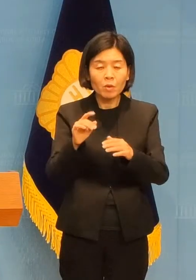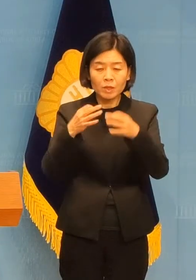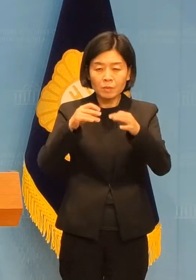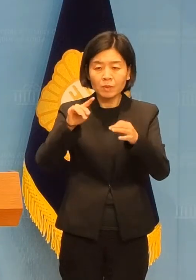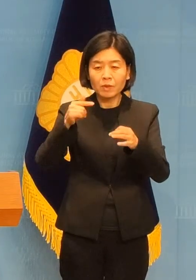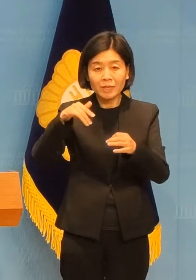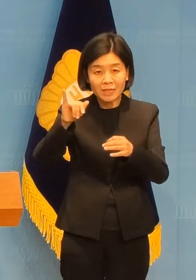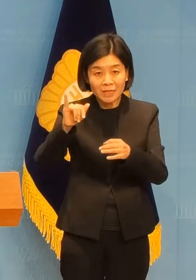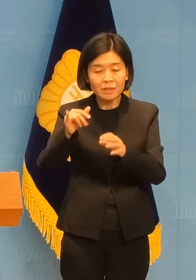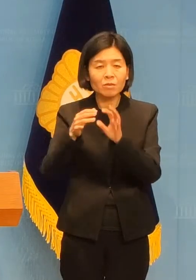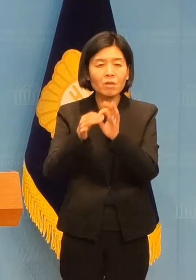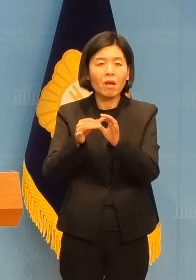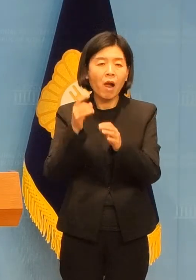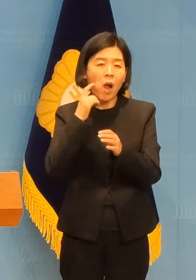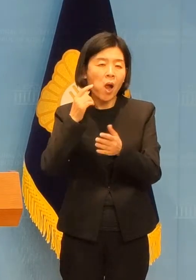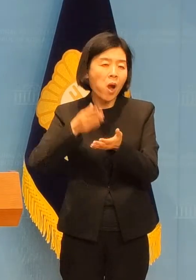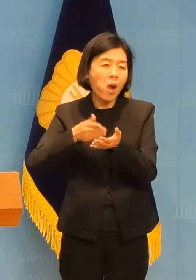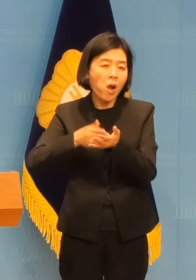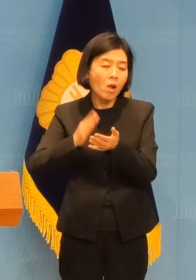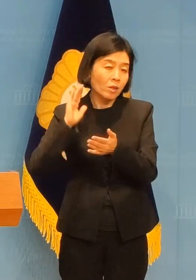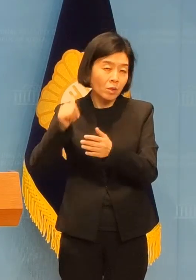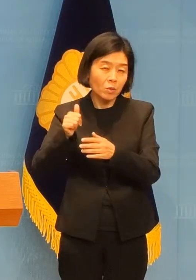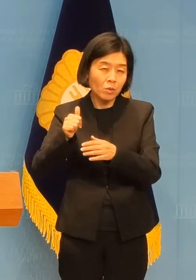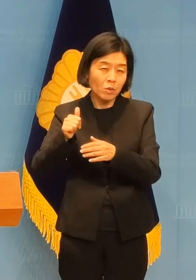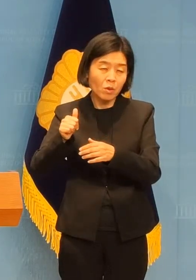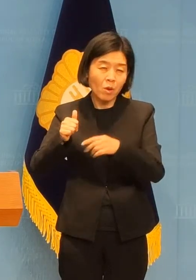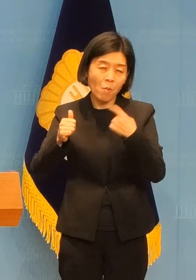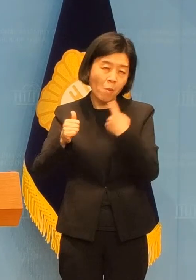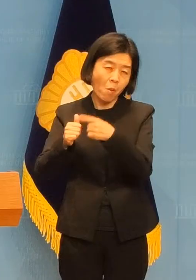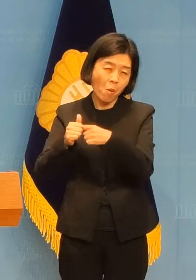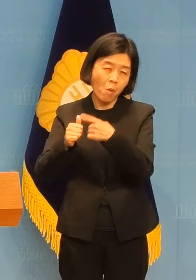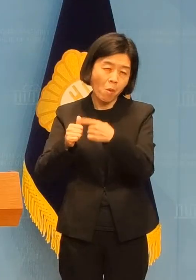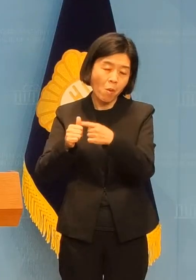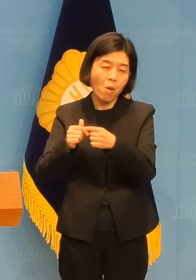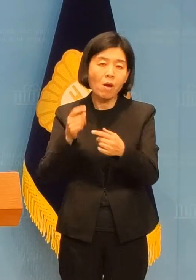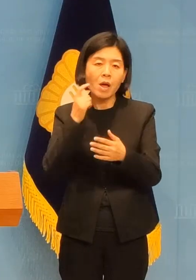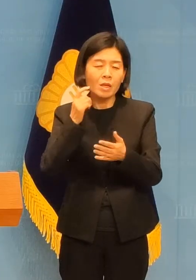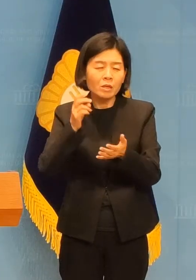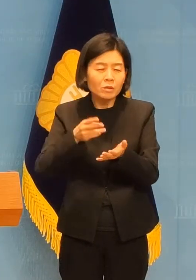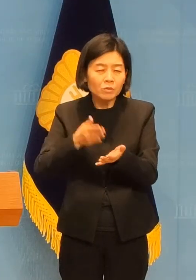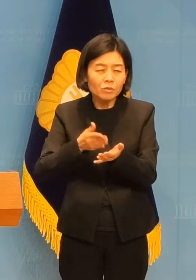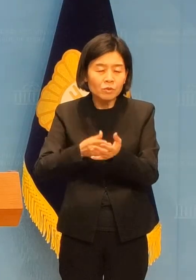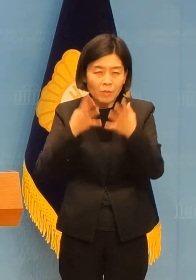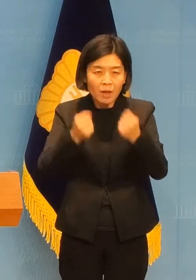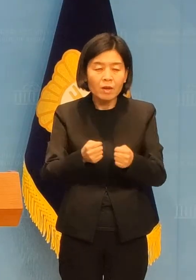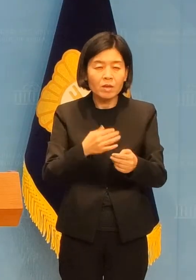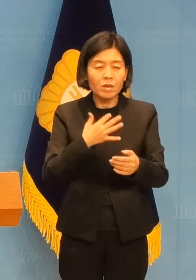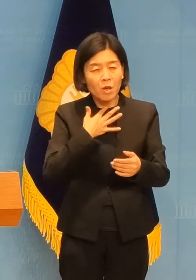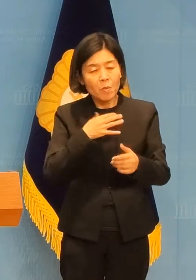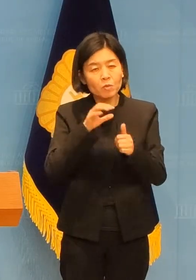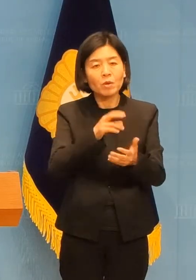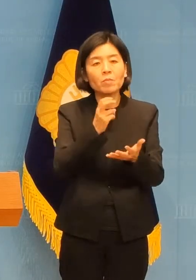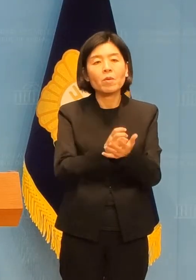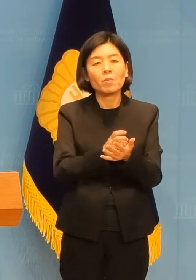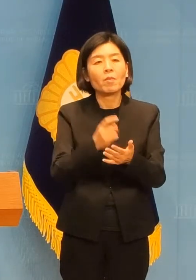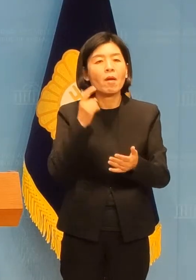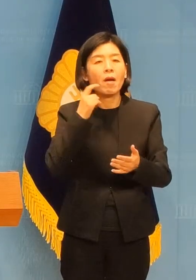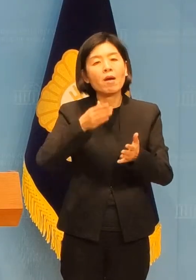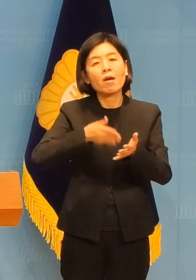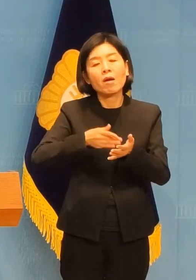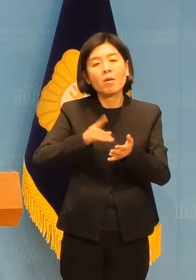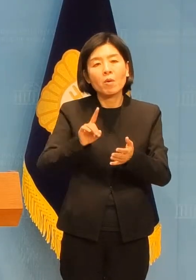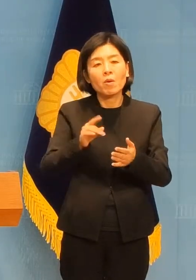관련 가짜뉴스, 대통령 모욕 비방 및 가짜뉴스, 혐오규제법 관련 가짜뉴스입니다. 주목할